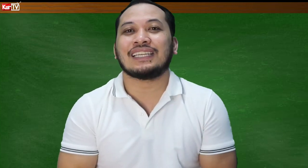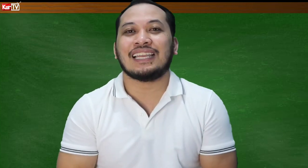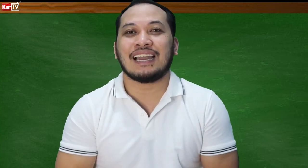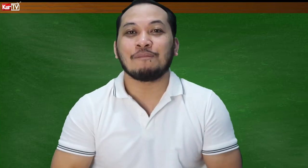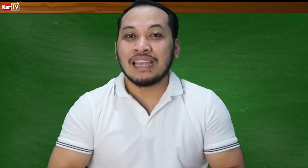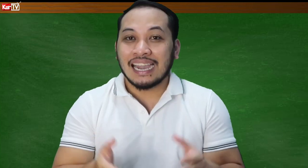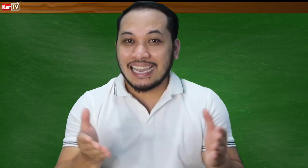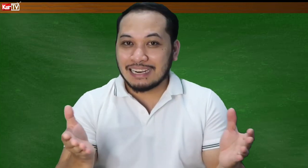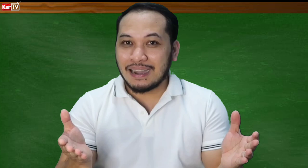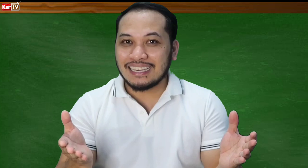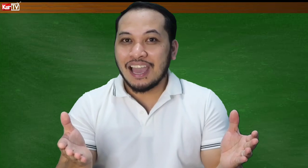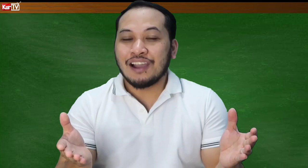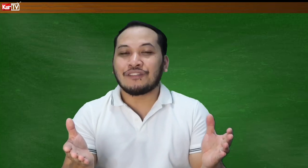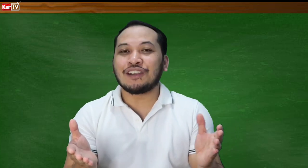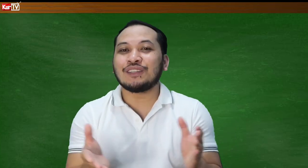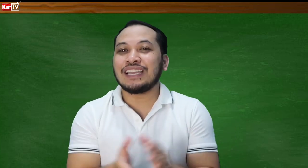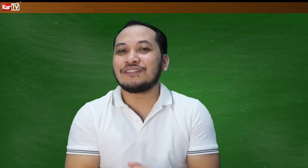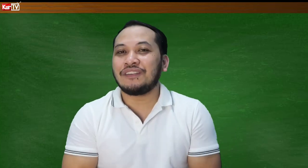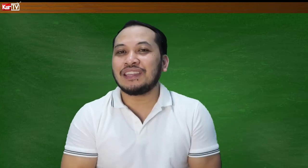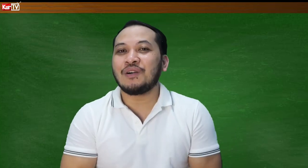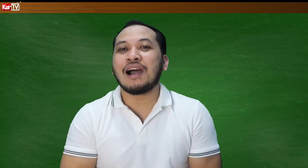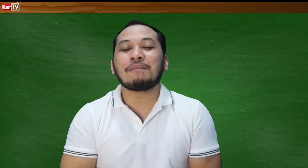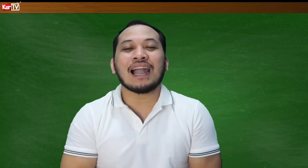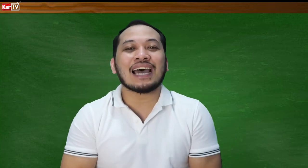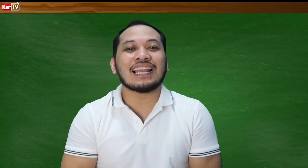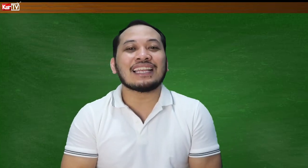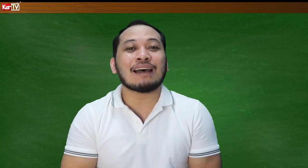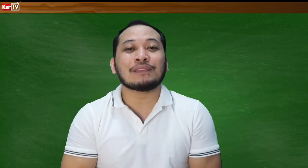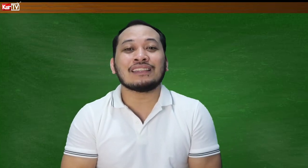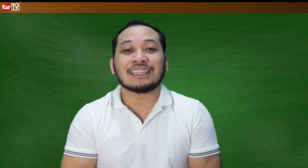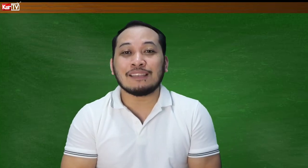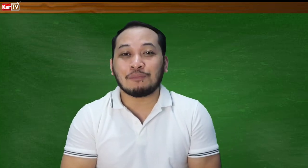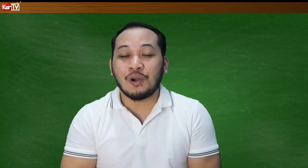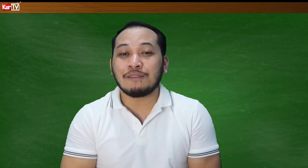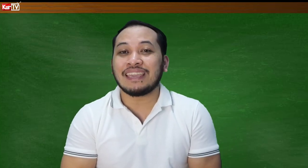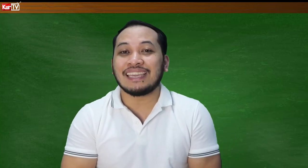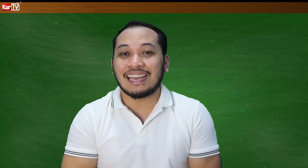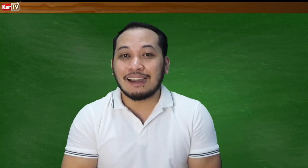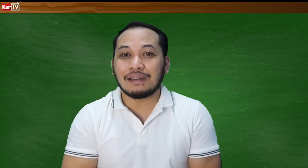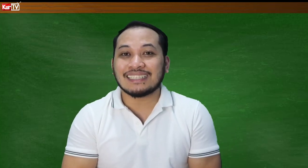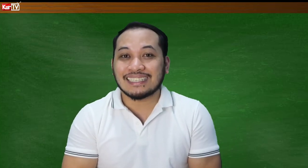kanila. Kaya naman, for today's video, ang pag-aaralan natin po ay may kinalaman sa